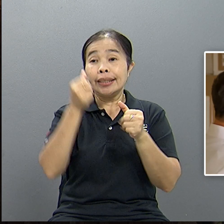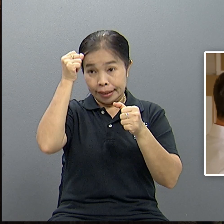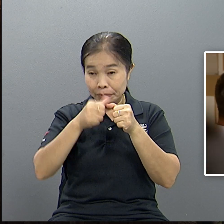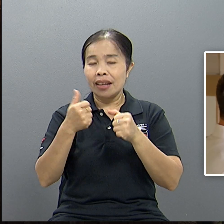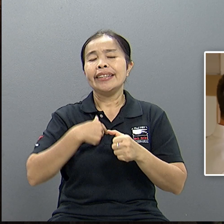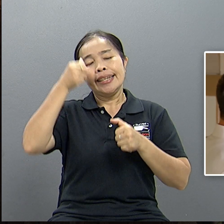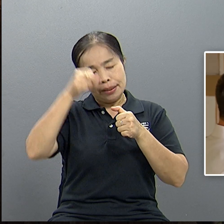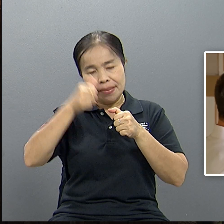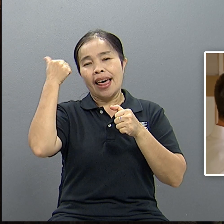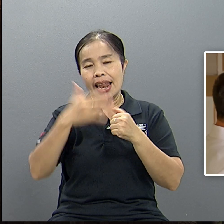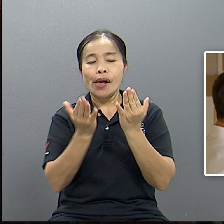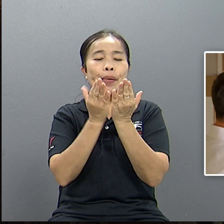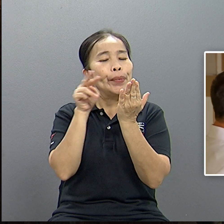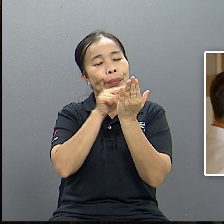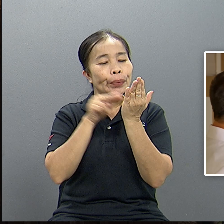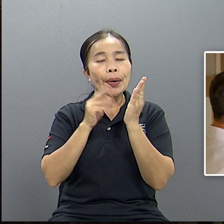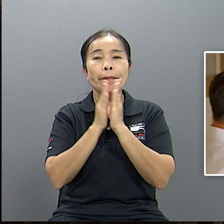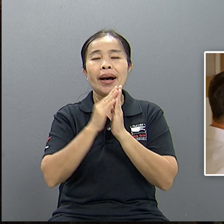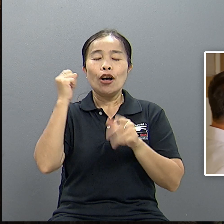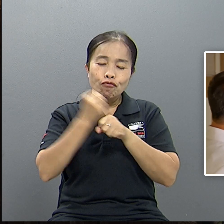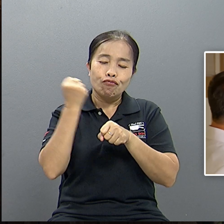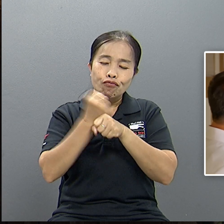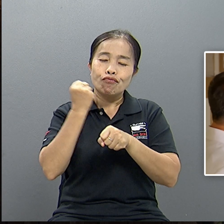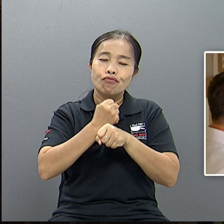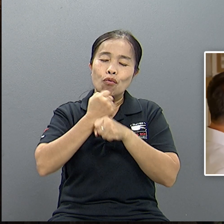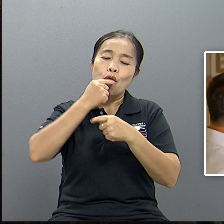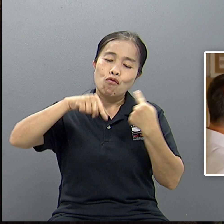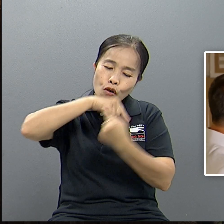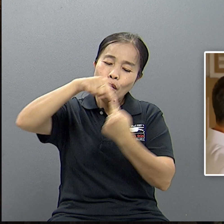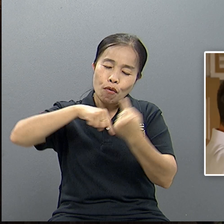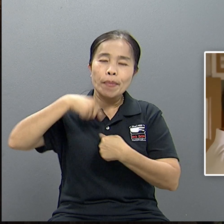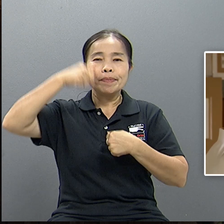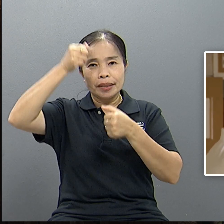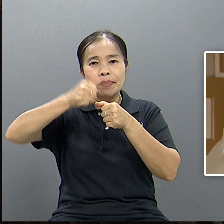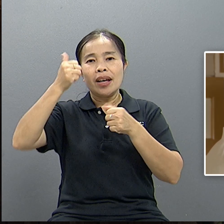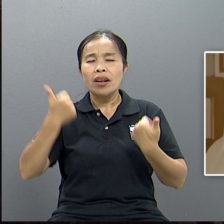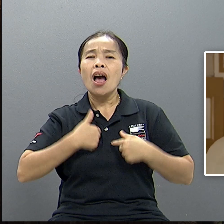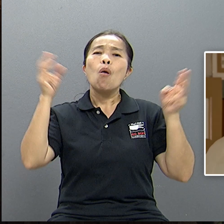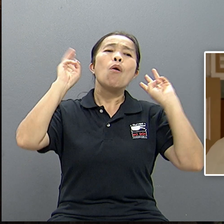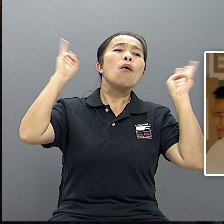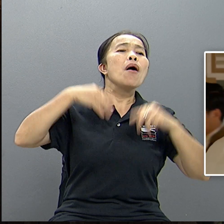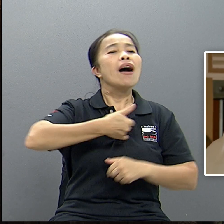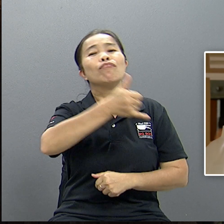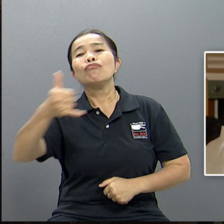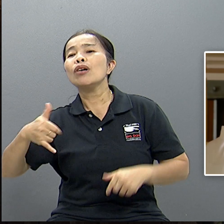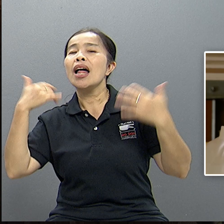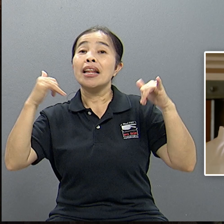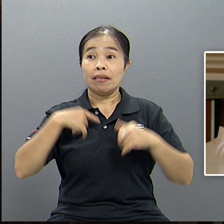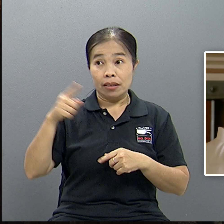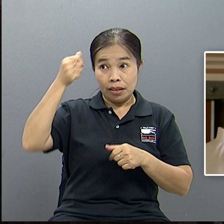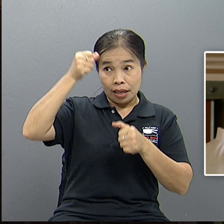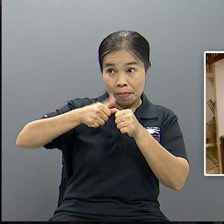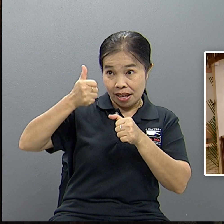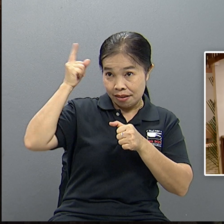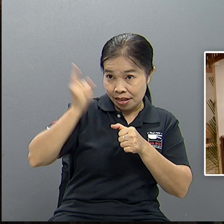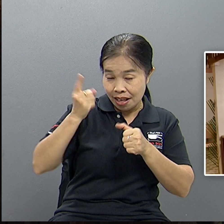ำได้หมดแล้วขอรับก็ผมซ้อมจนคล่องแล้วขอรับคุณพ่อก็เลยอยากมาได้เล่นบ้าง จำได้แน่นะไม่พลาดน